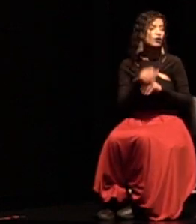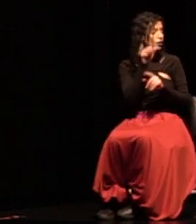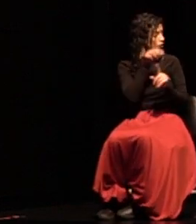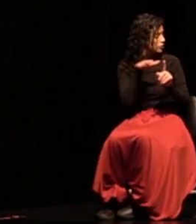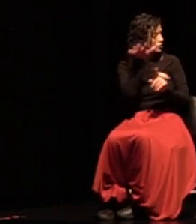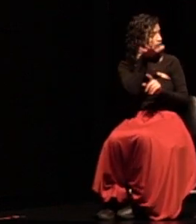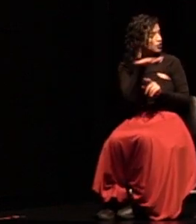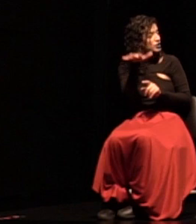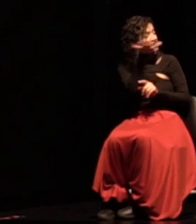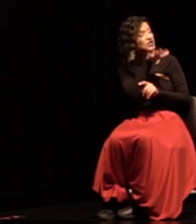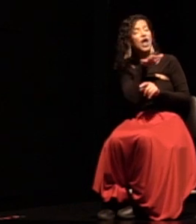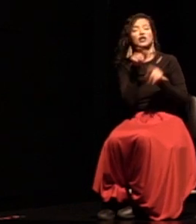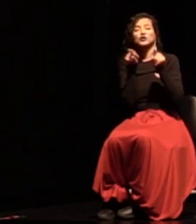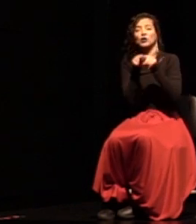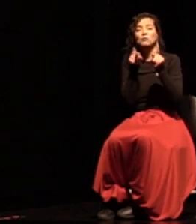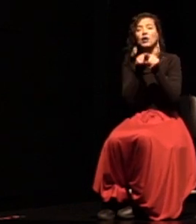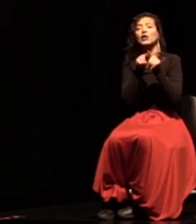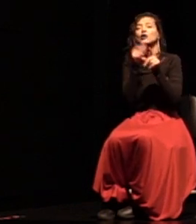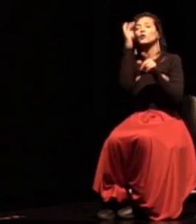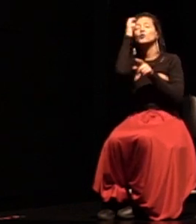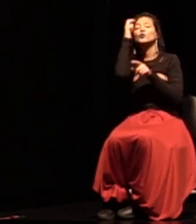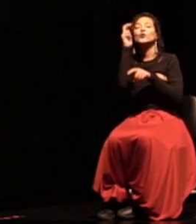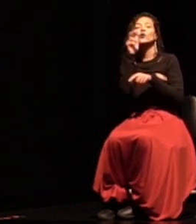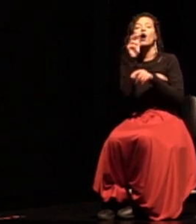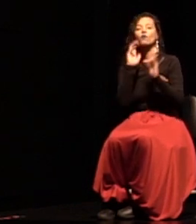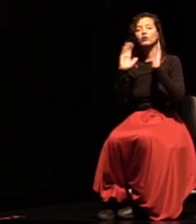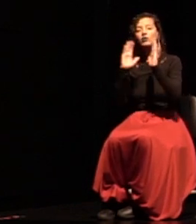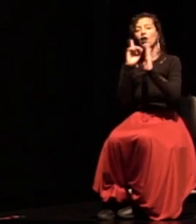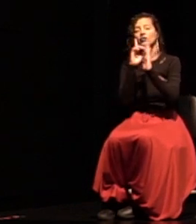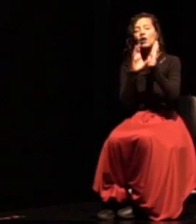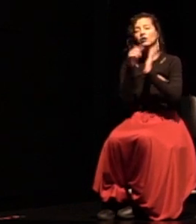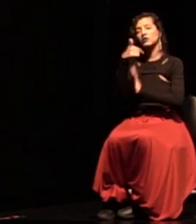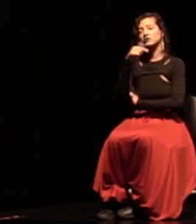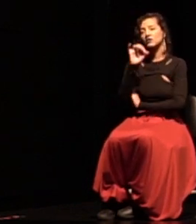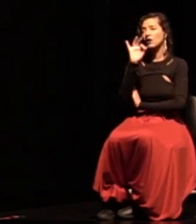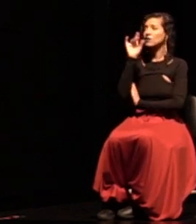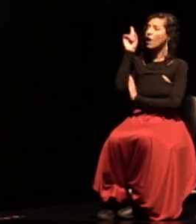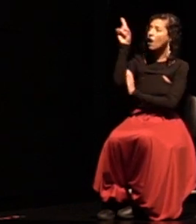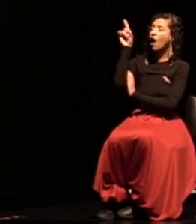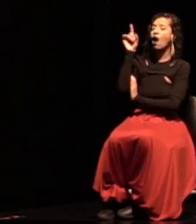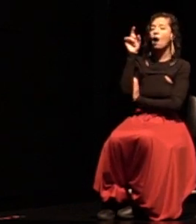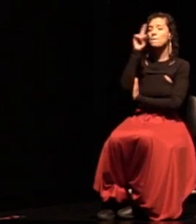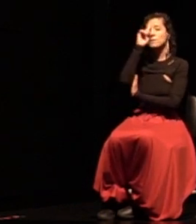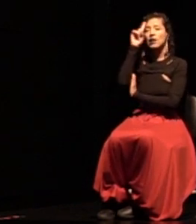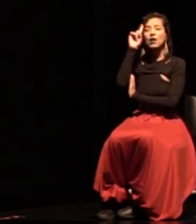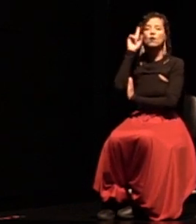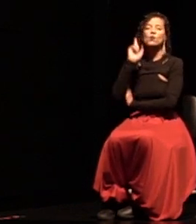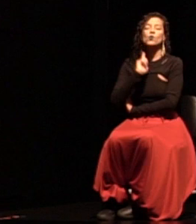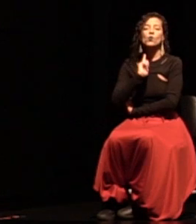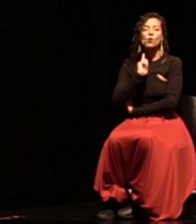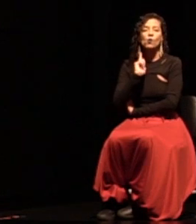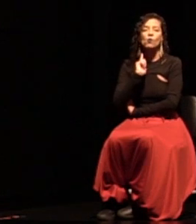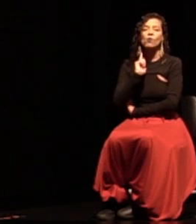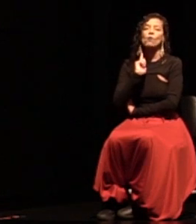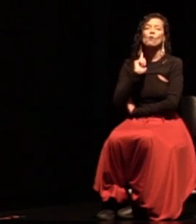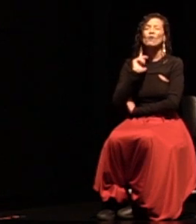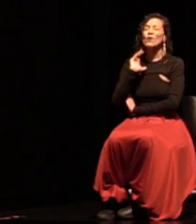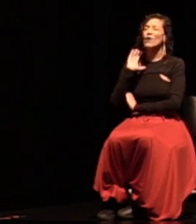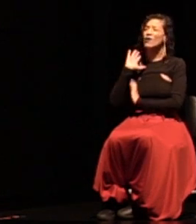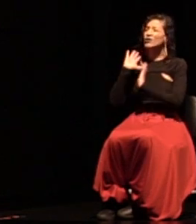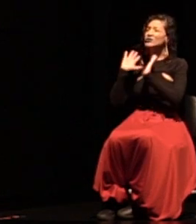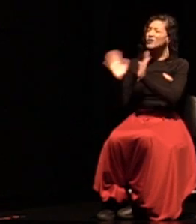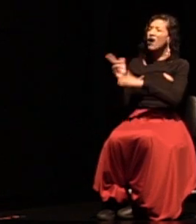sociedade, num campo cultural, como nos anos 70, em Milão, onde havia toda uma